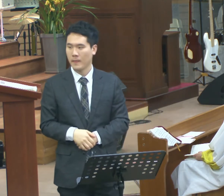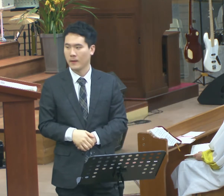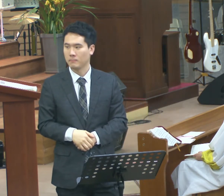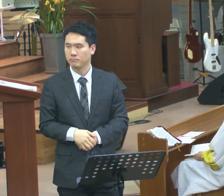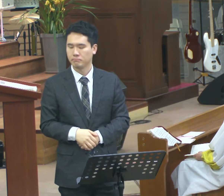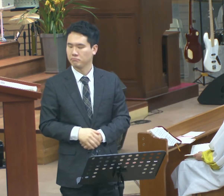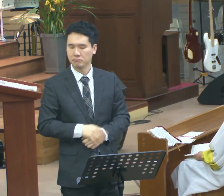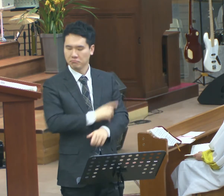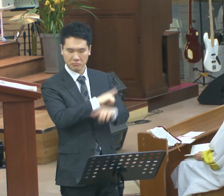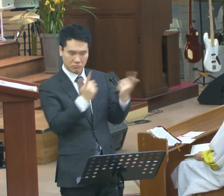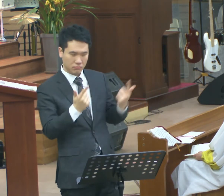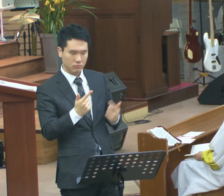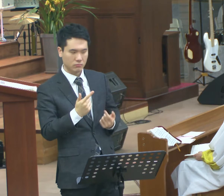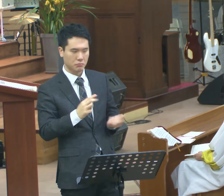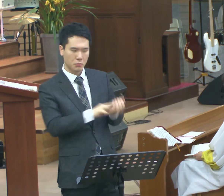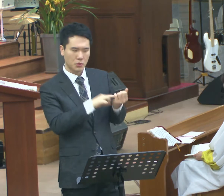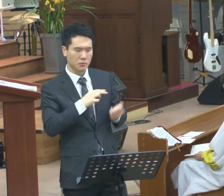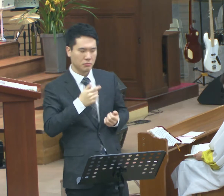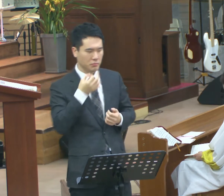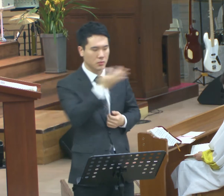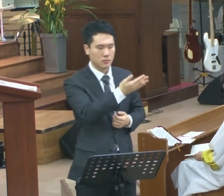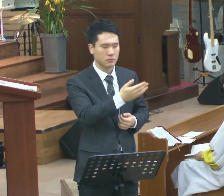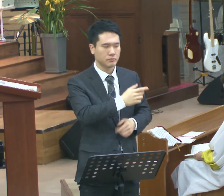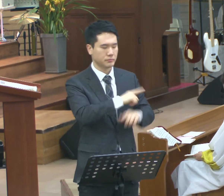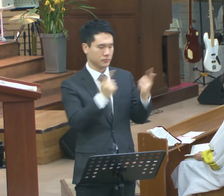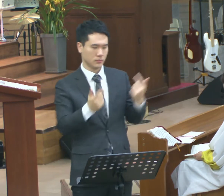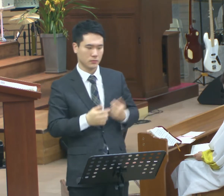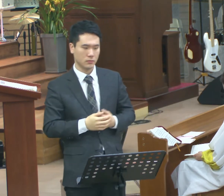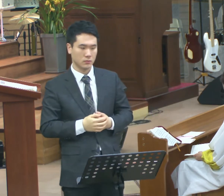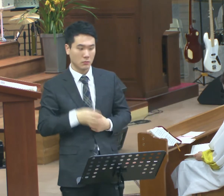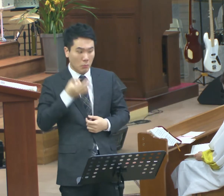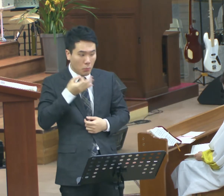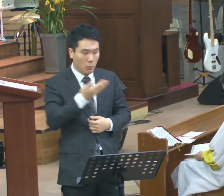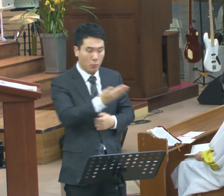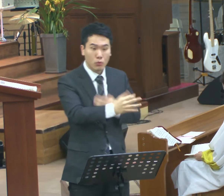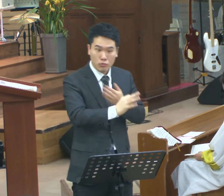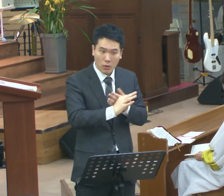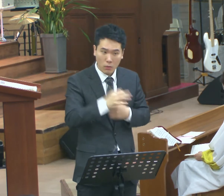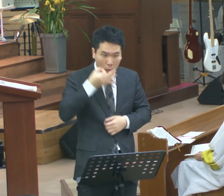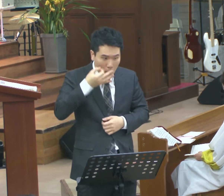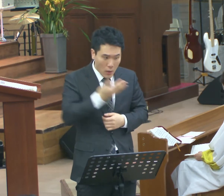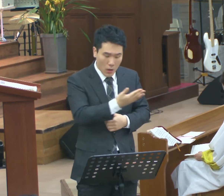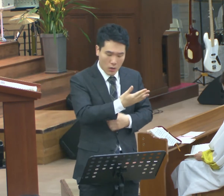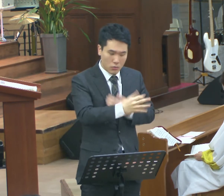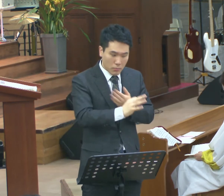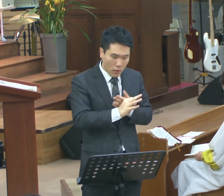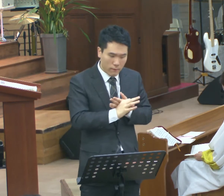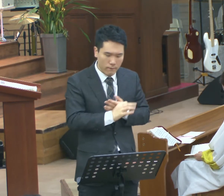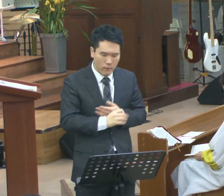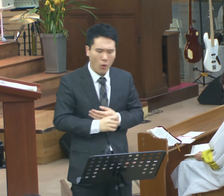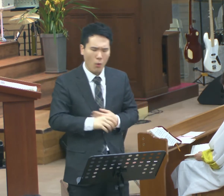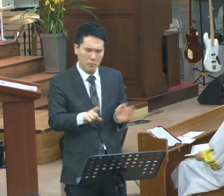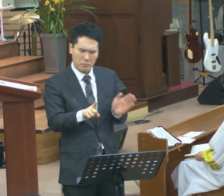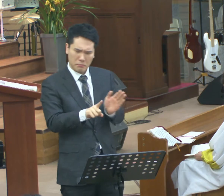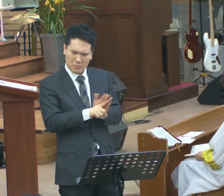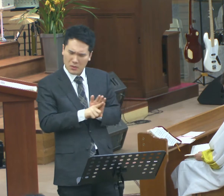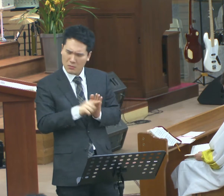주겠다. 보여주면 믿을지도 모르는데 예수님의 마음은 믿음이란 표적을